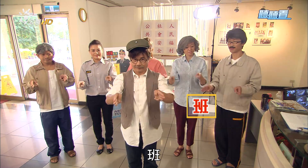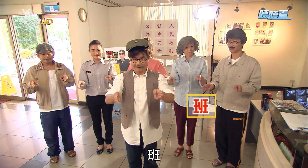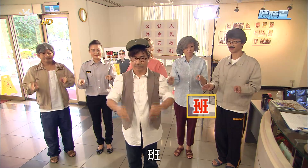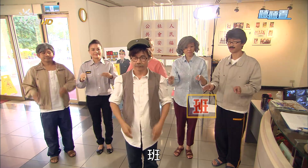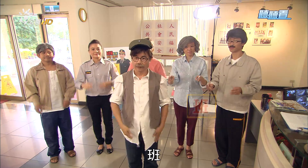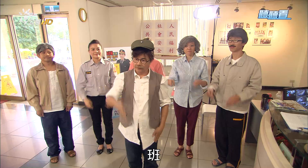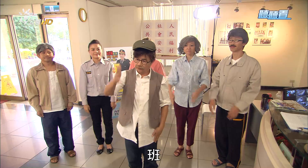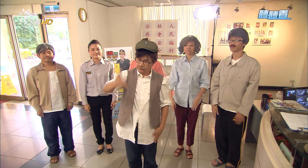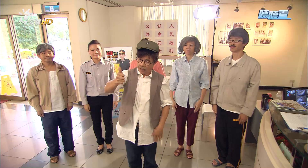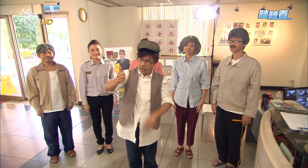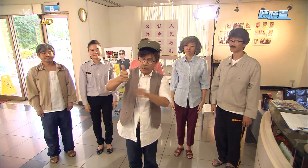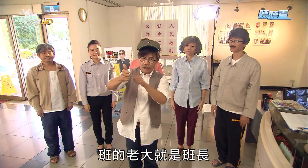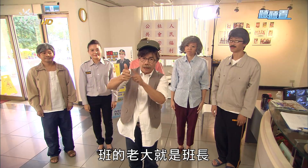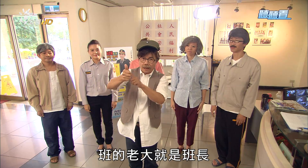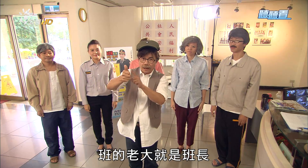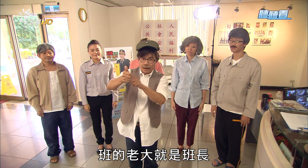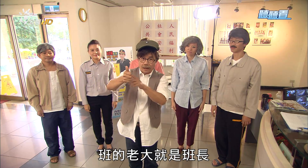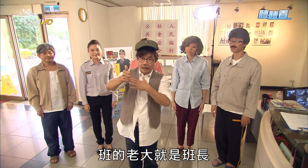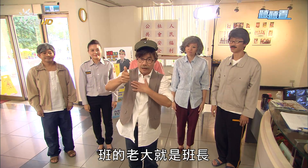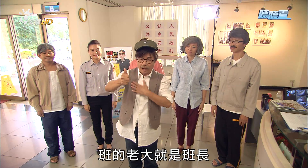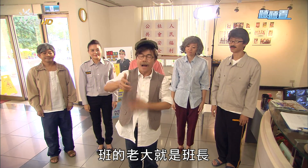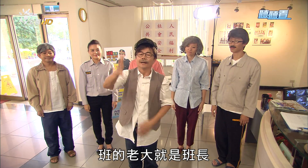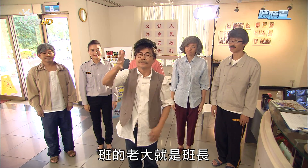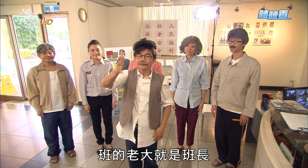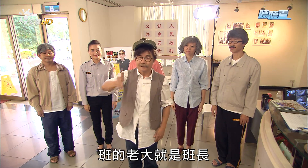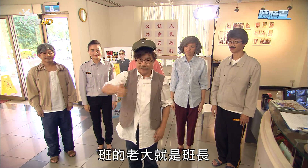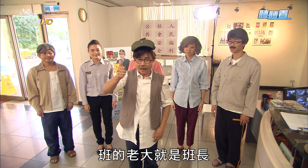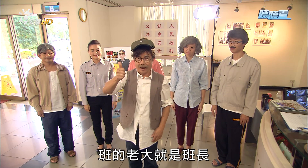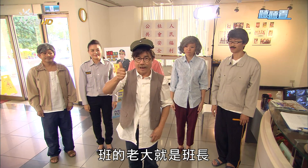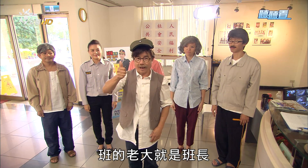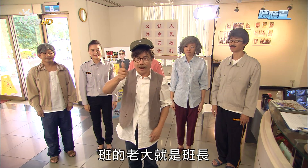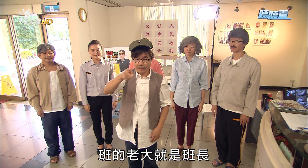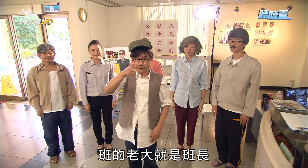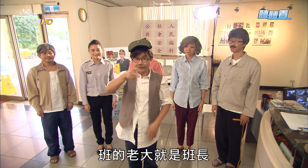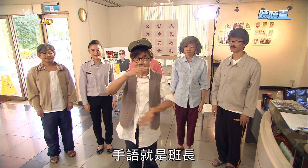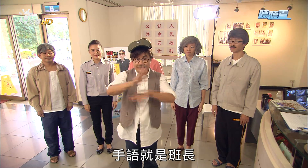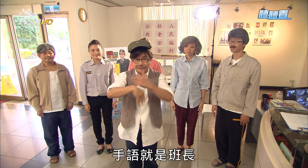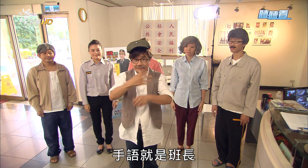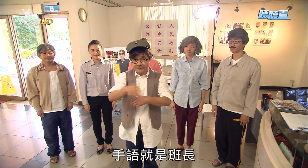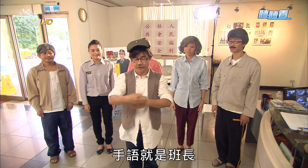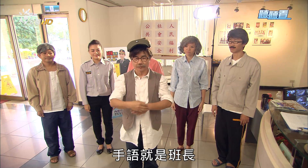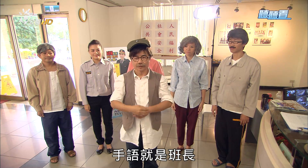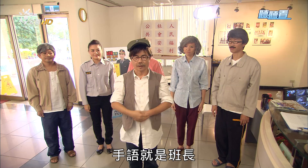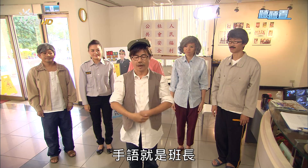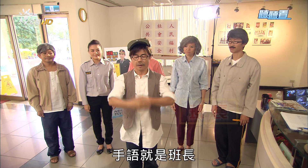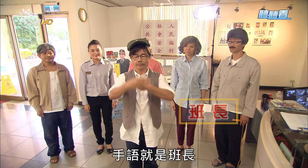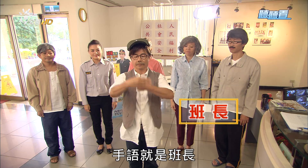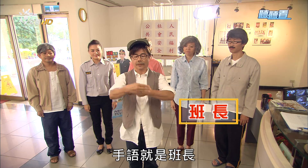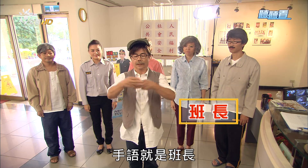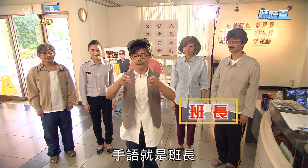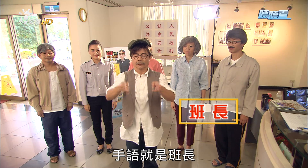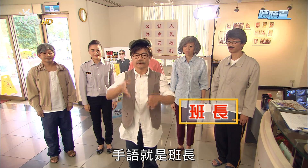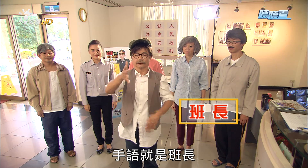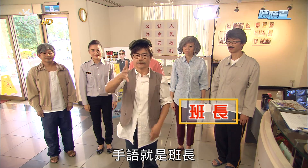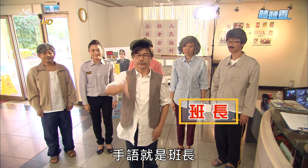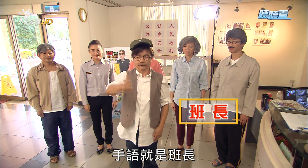班， 班的老大呢就是班长，手语呢就是班